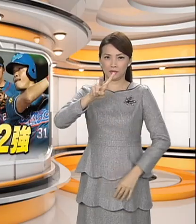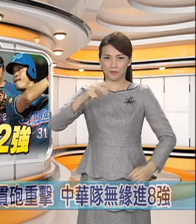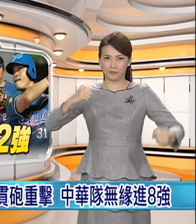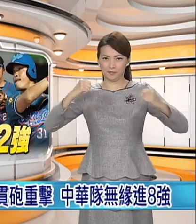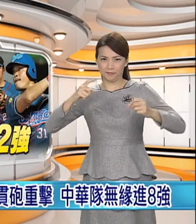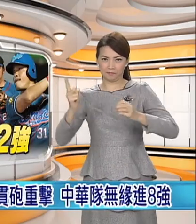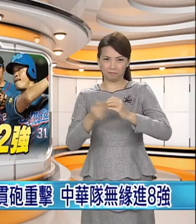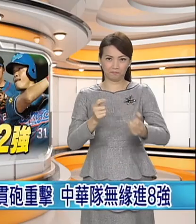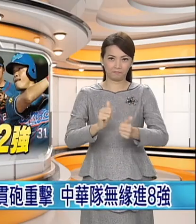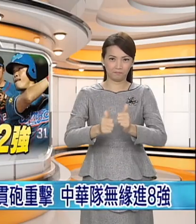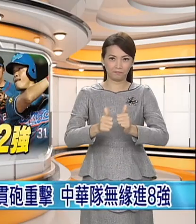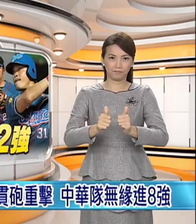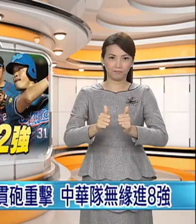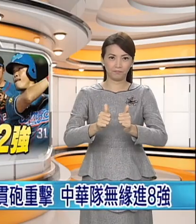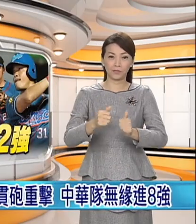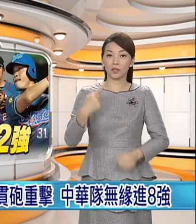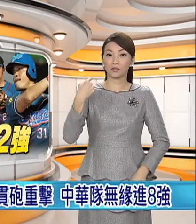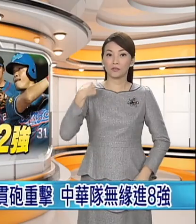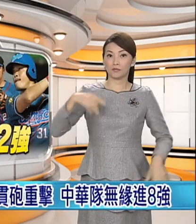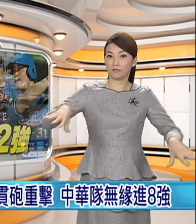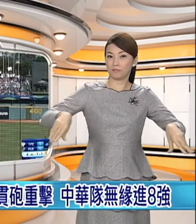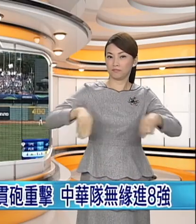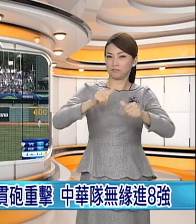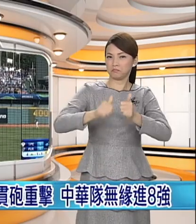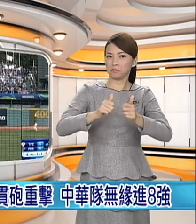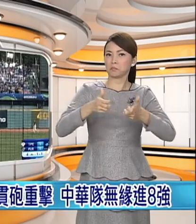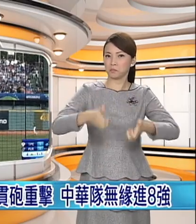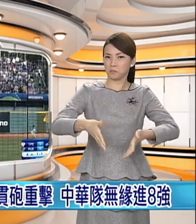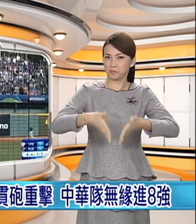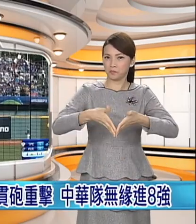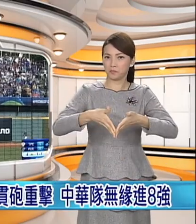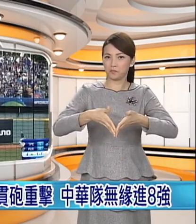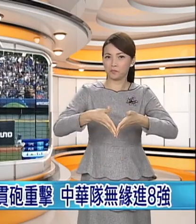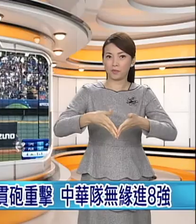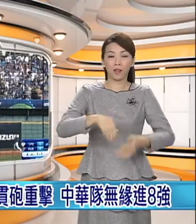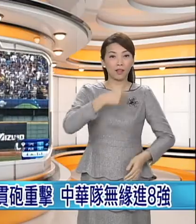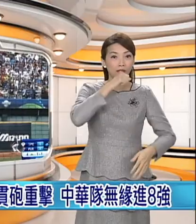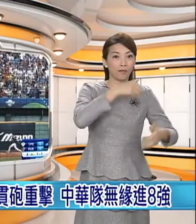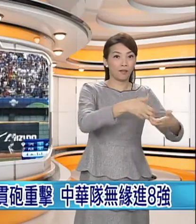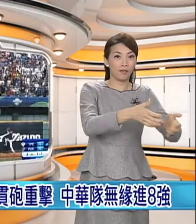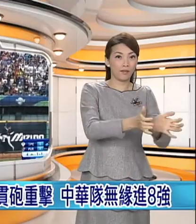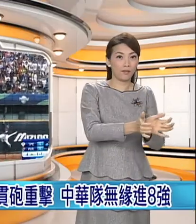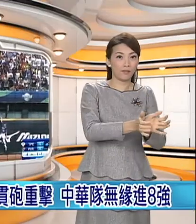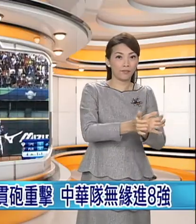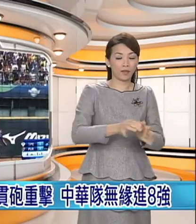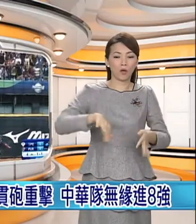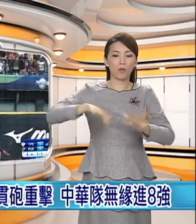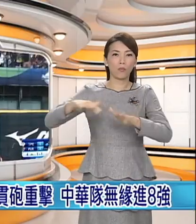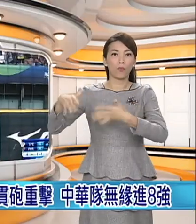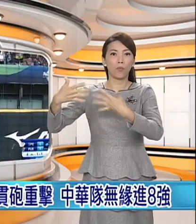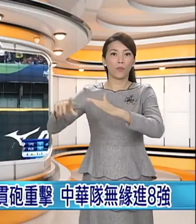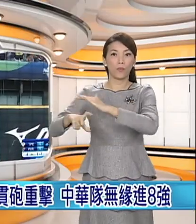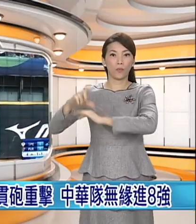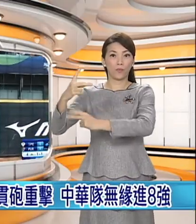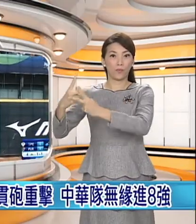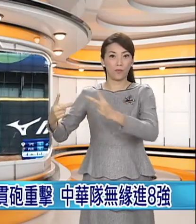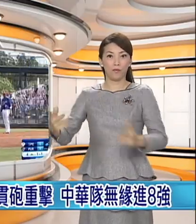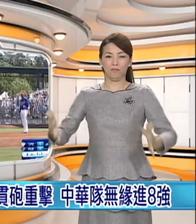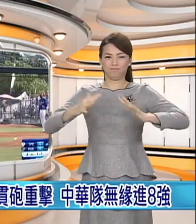世界十二强棒球赛昨天关键一战，中华队对战波多黎各，双方打